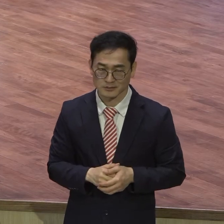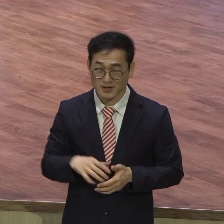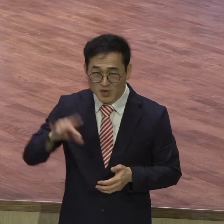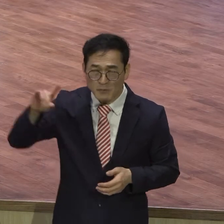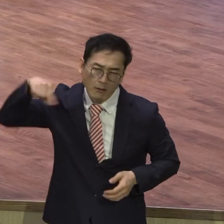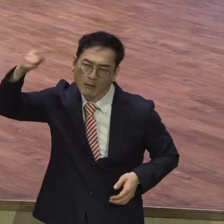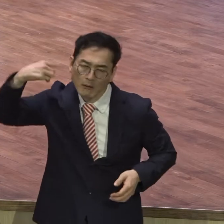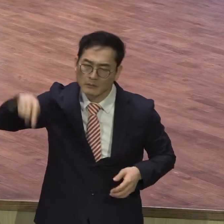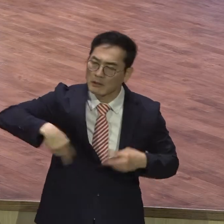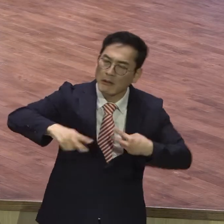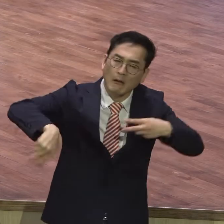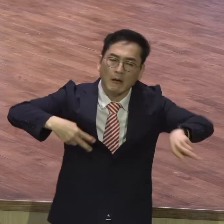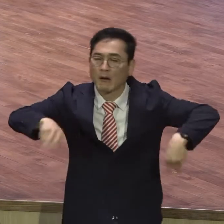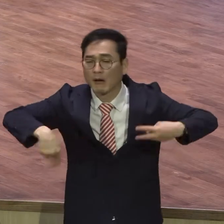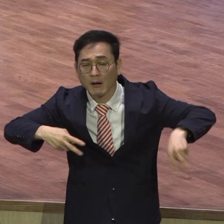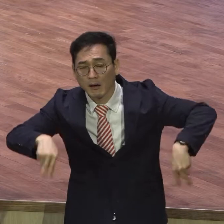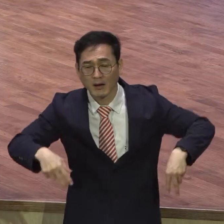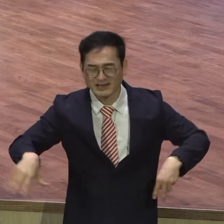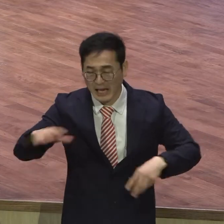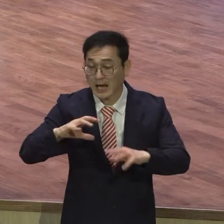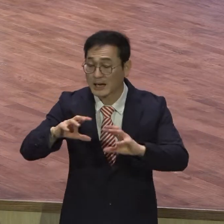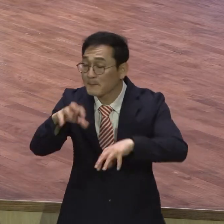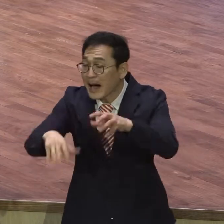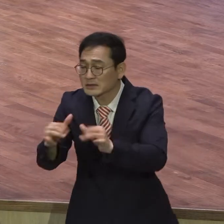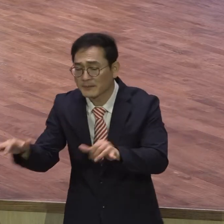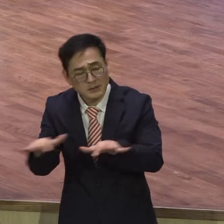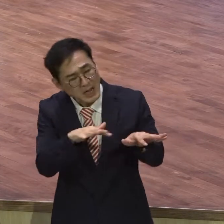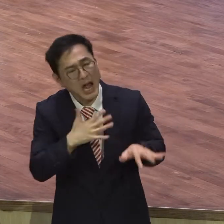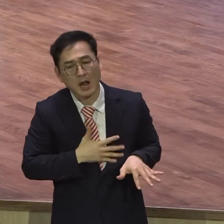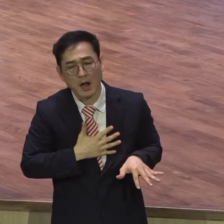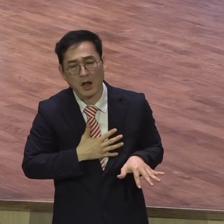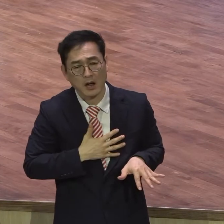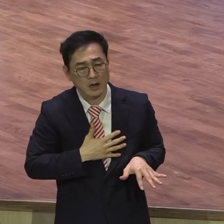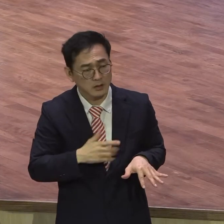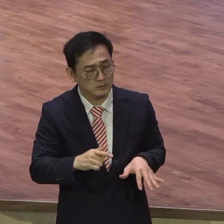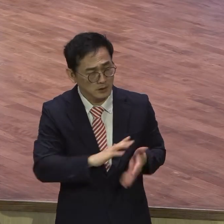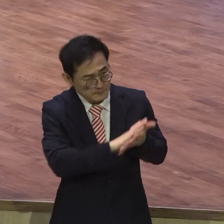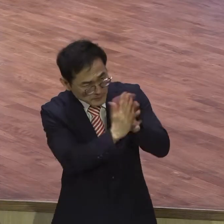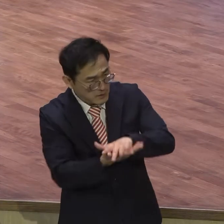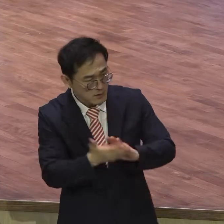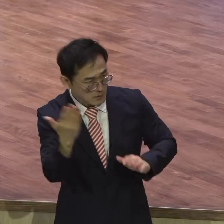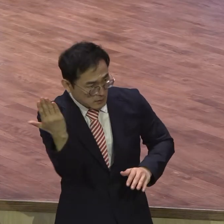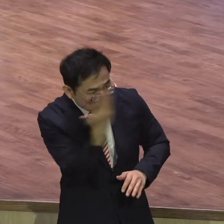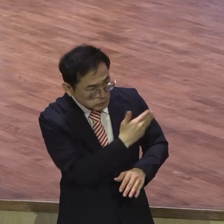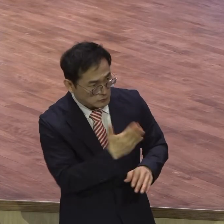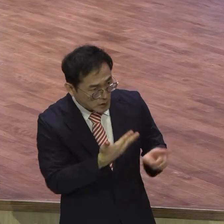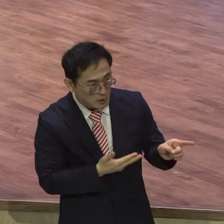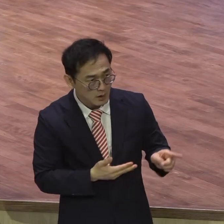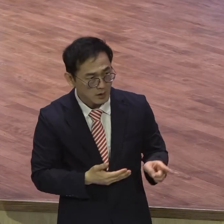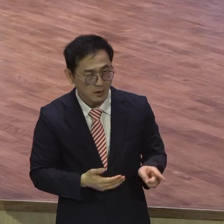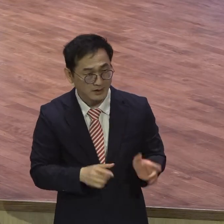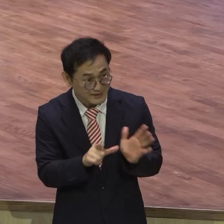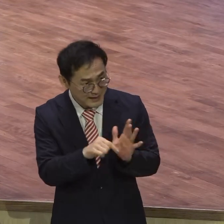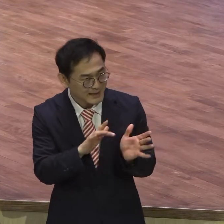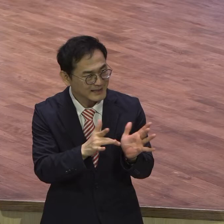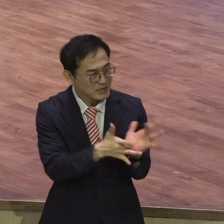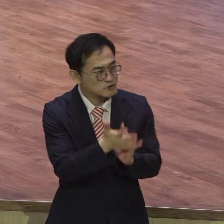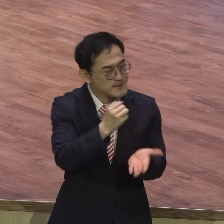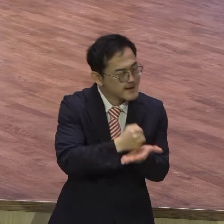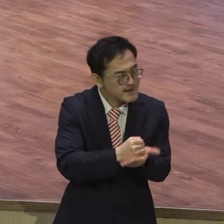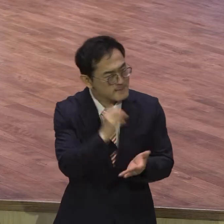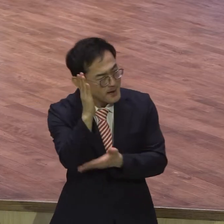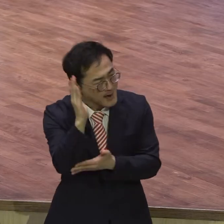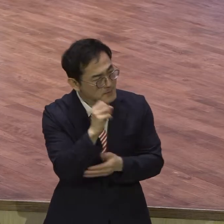돌아다니며 온 대가볼리 지방이 다 알아 근데 멀쩡하게 치유다가 이제는 막 예수님이 되었으면 막 전파하니 다